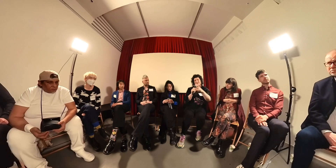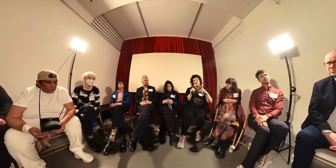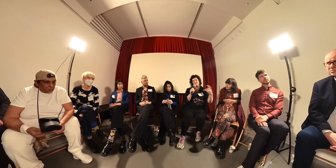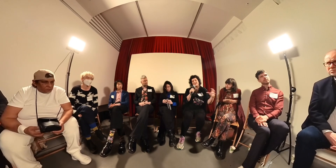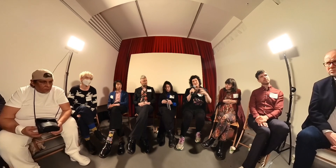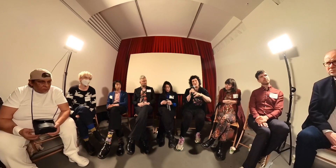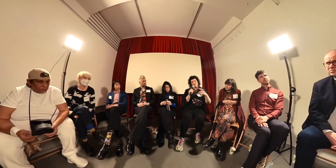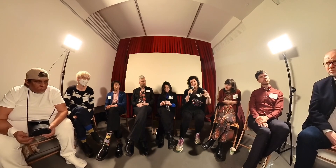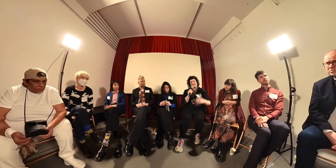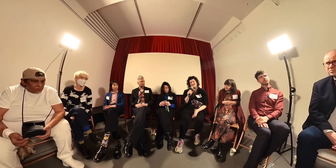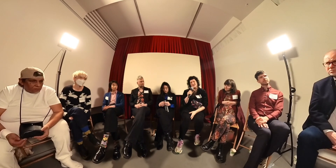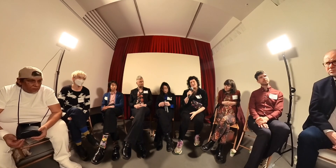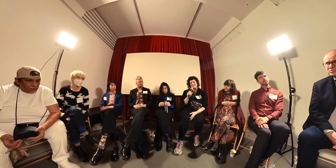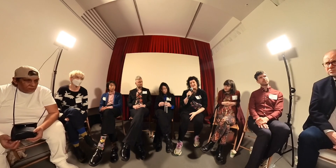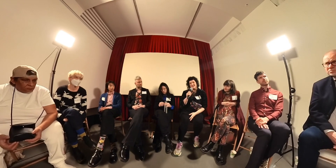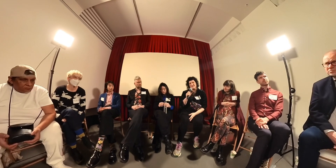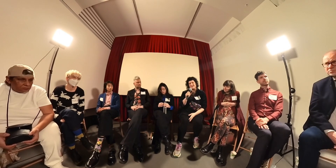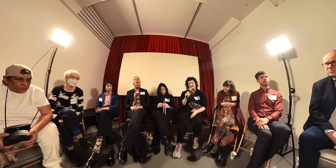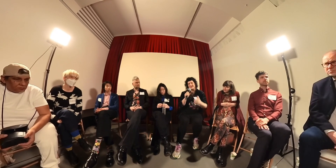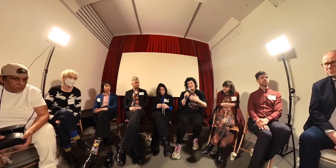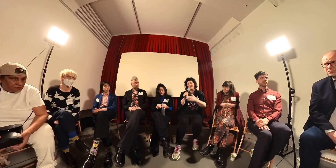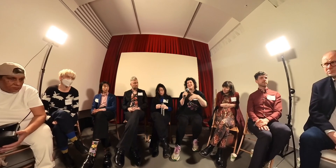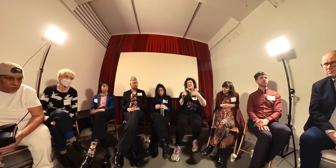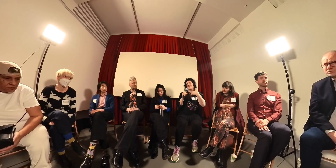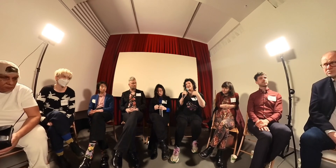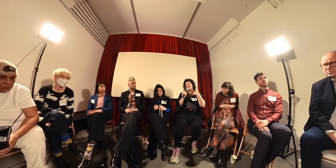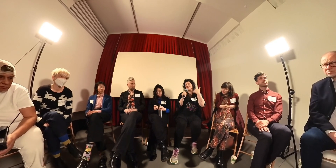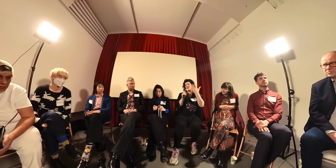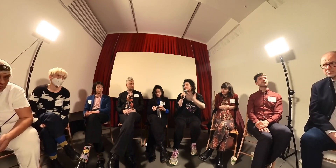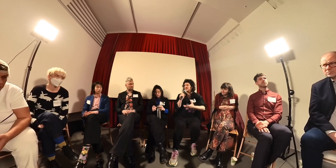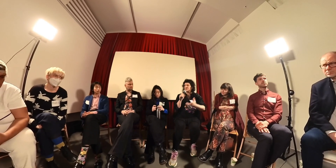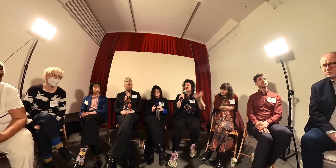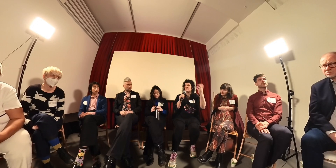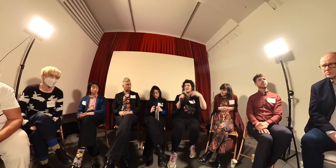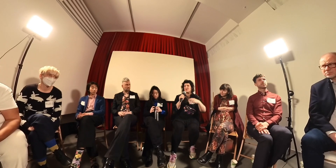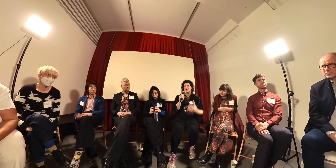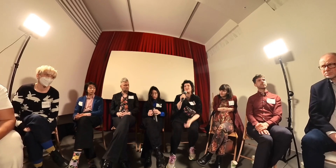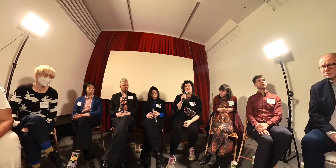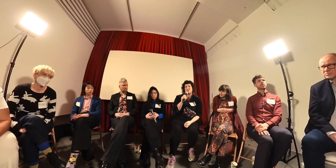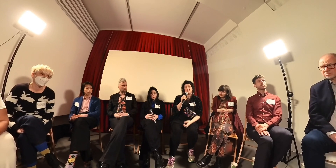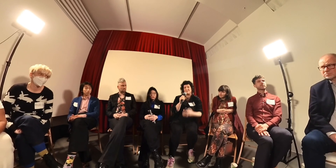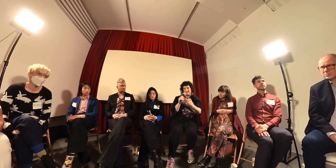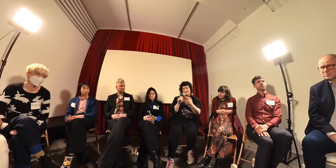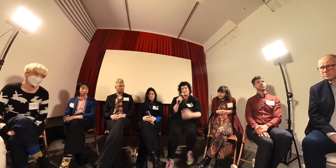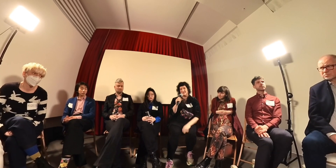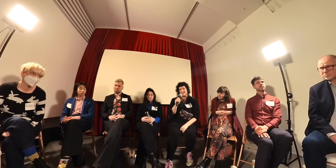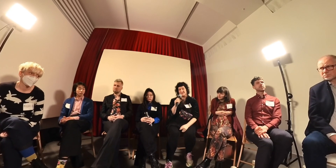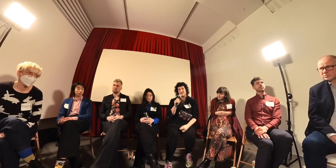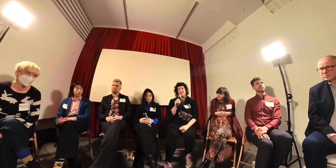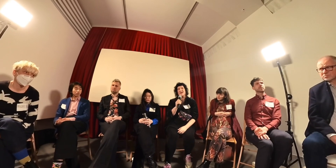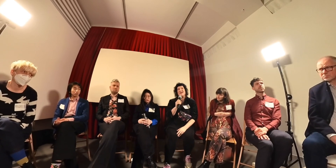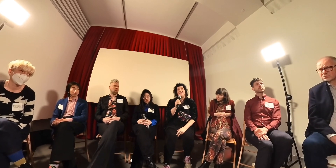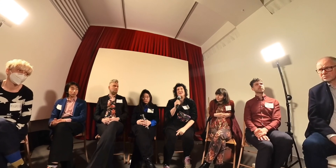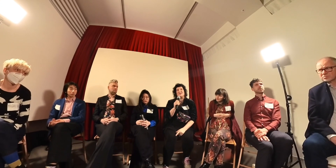A presne používame tam akože obidva stereotypy teda vlastne aj z tej rómskej kultúry a naopak, za to, že ako